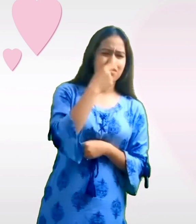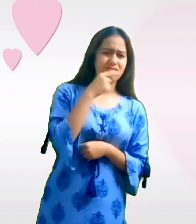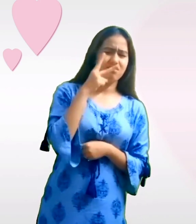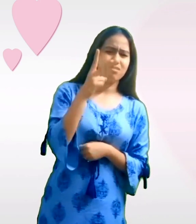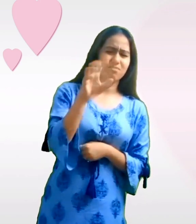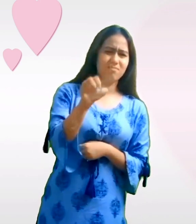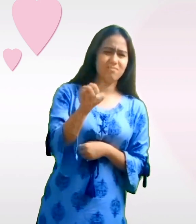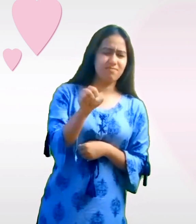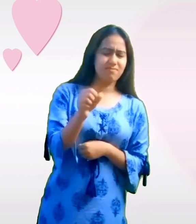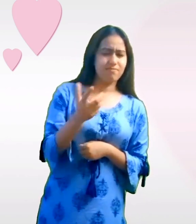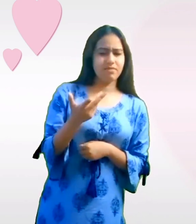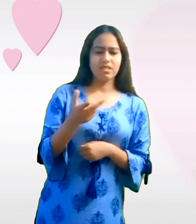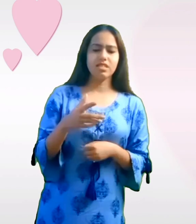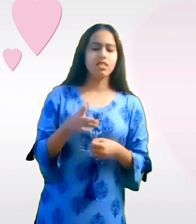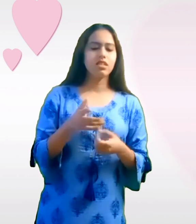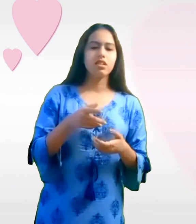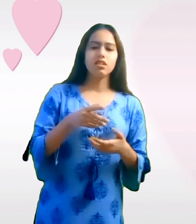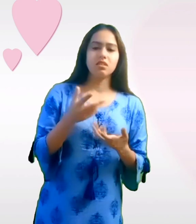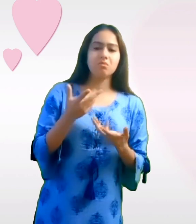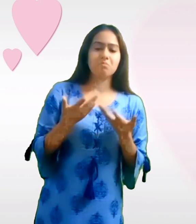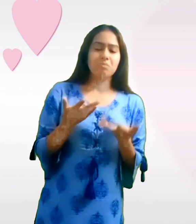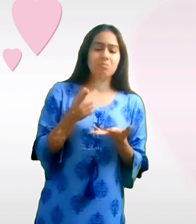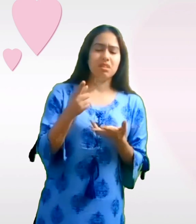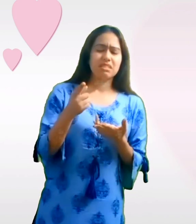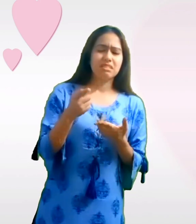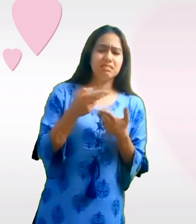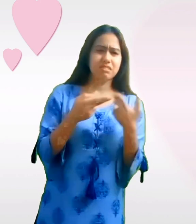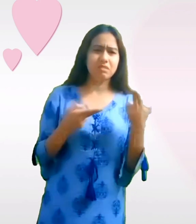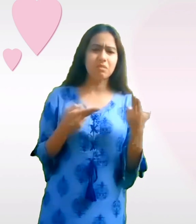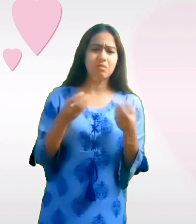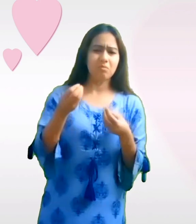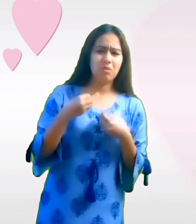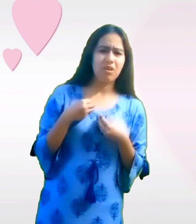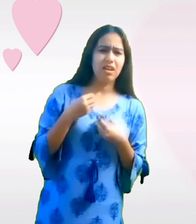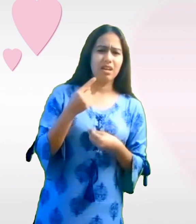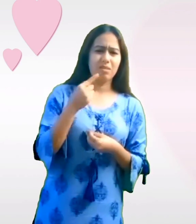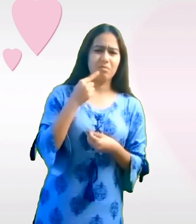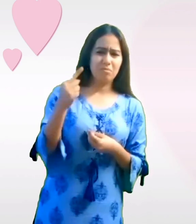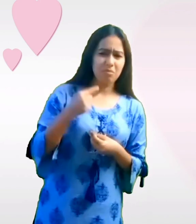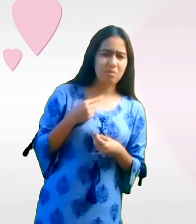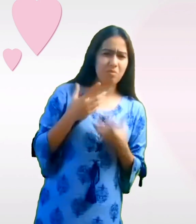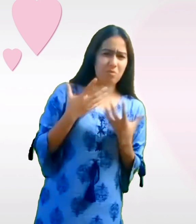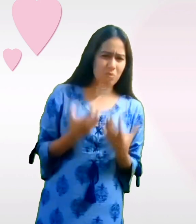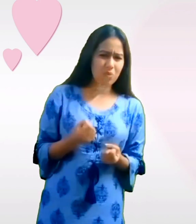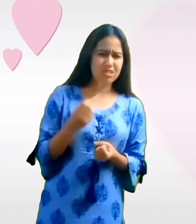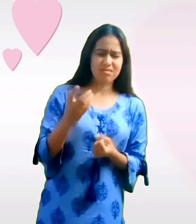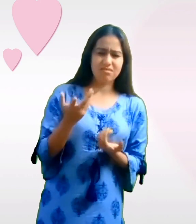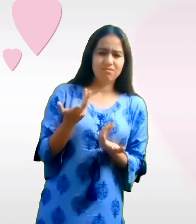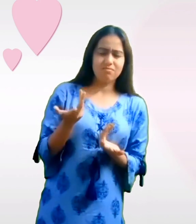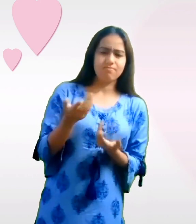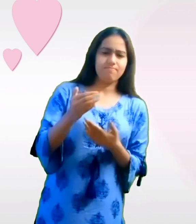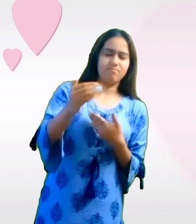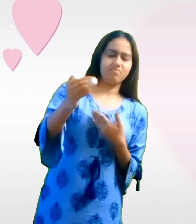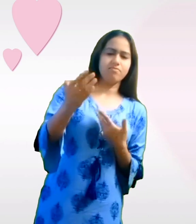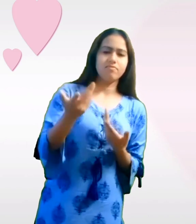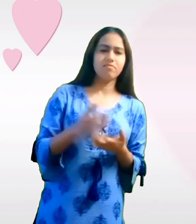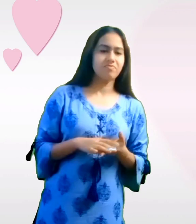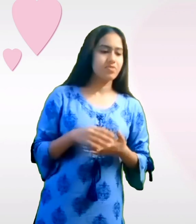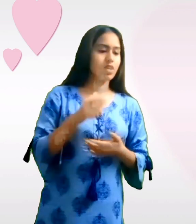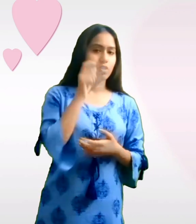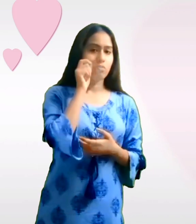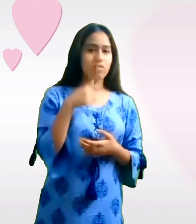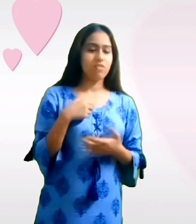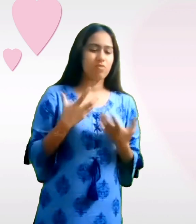भीड़ में सिर्फ और सिर्फ अब वही चेहरा दिख रहा था। इन्हें लग रहा था कि वो इनसे कुछ अपनी कहानी कहना चाह रही हैं, कुछ बात करना चाह रही हैं, लेकिन कह नहीं पा रही